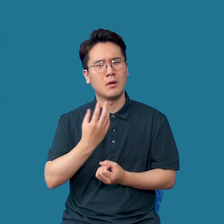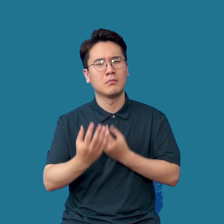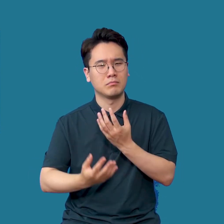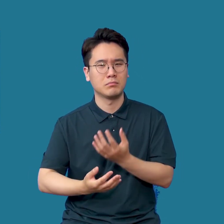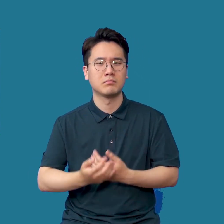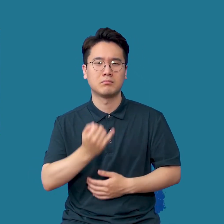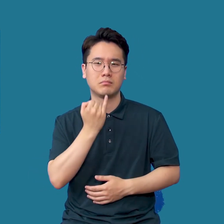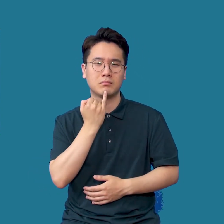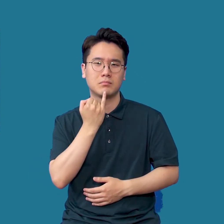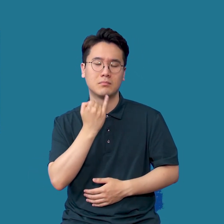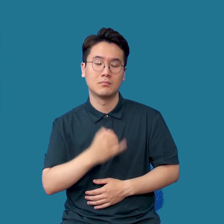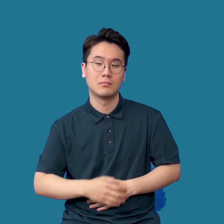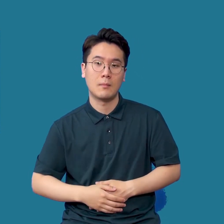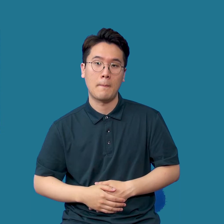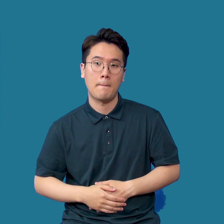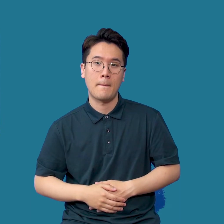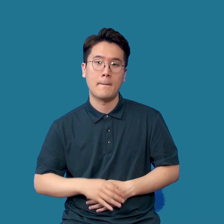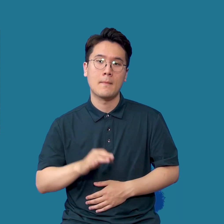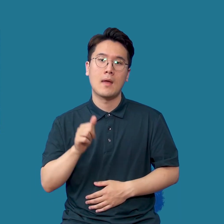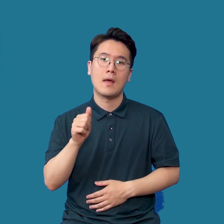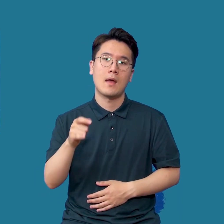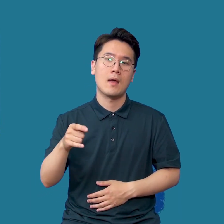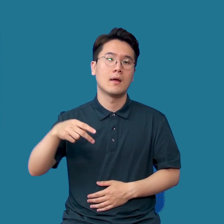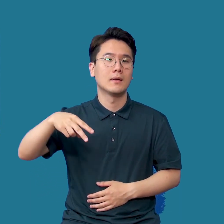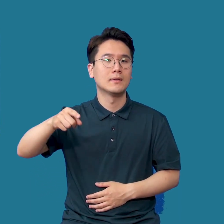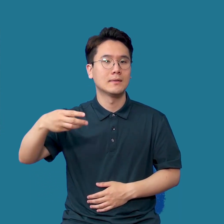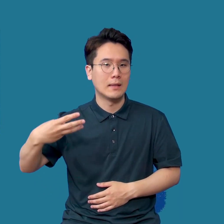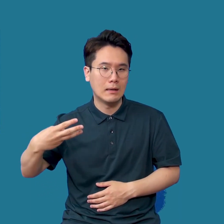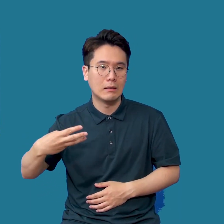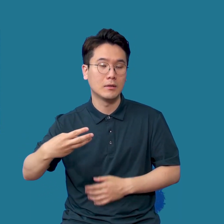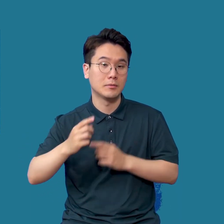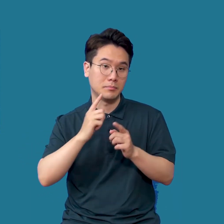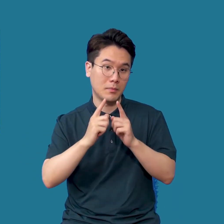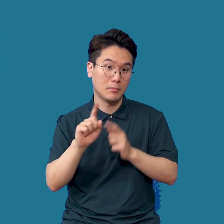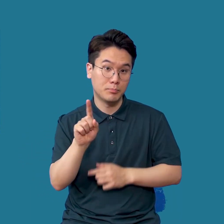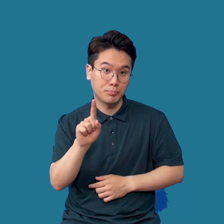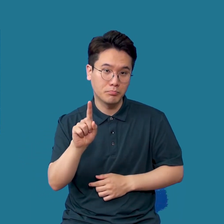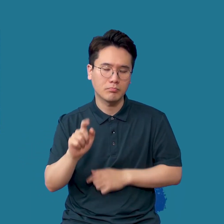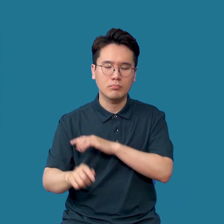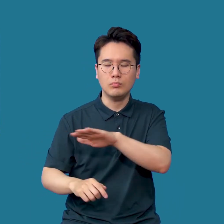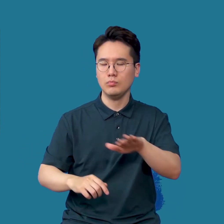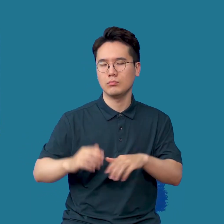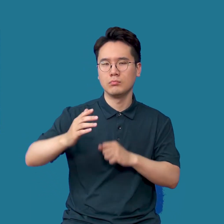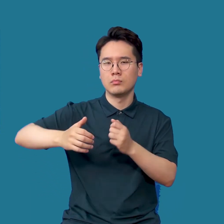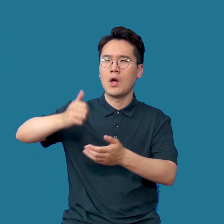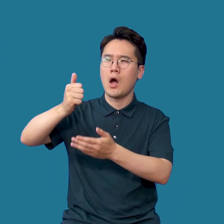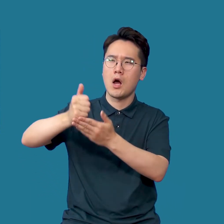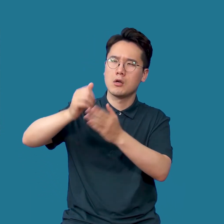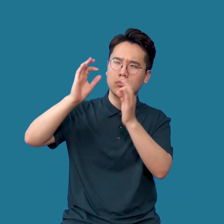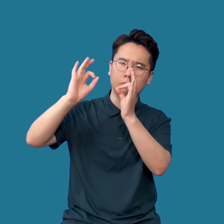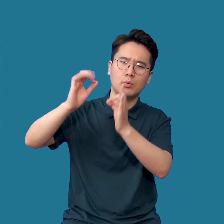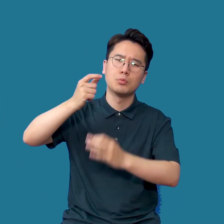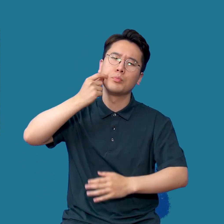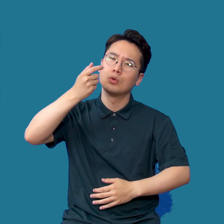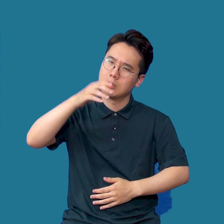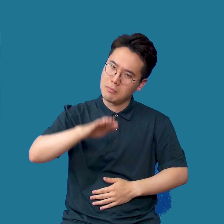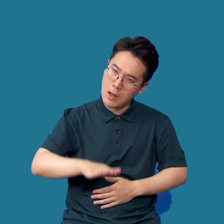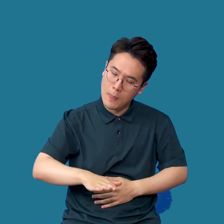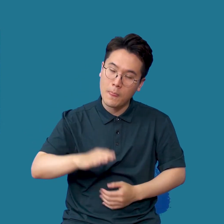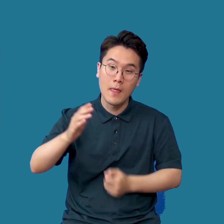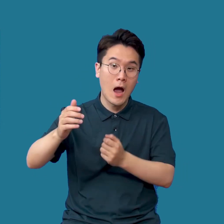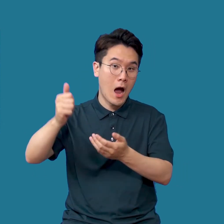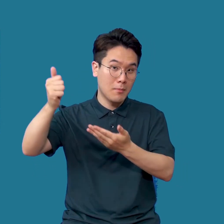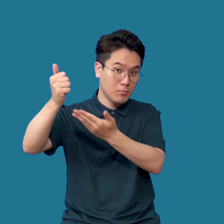아브라함 헷셀은 이렇게 말했습니다. 우리는 하나님을 볼 수는 없지만 하나님께 우리를 보여드릴